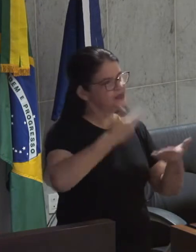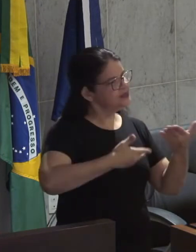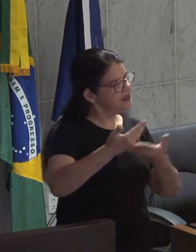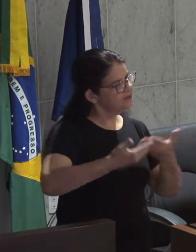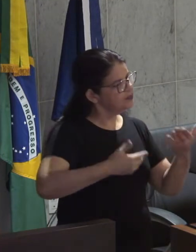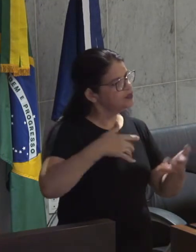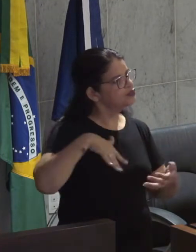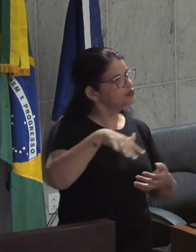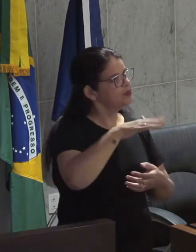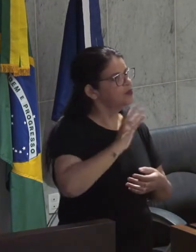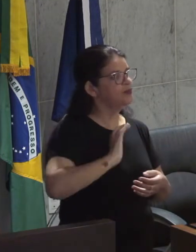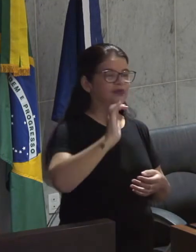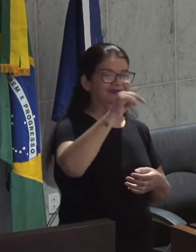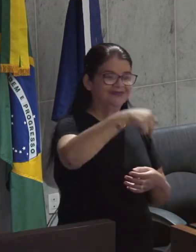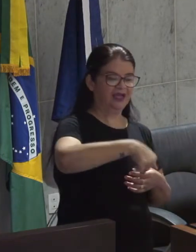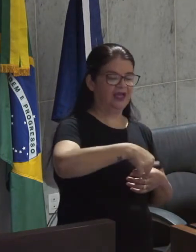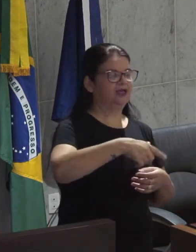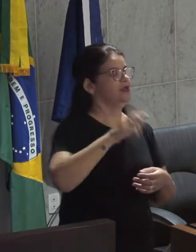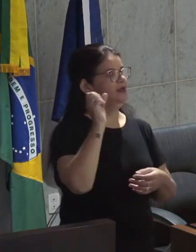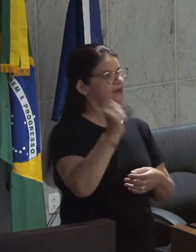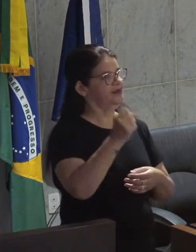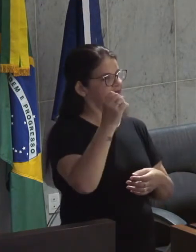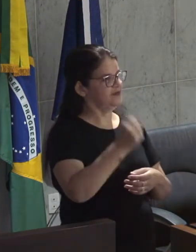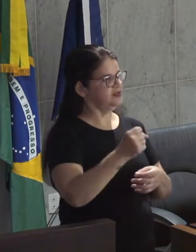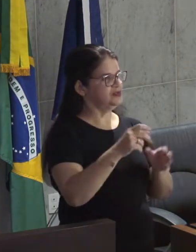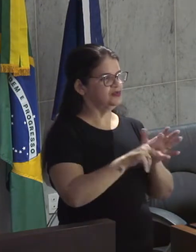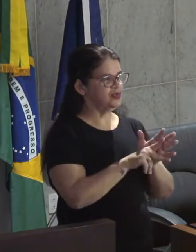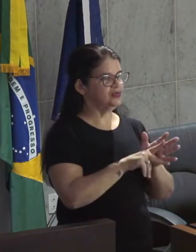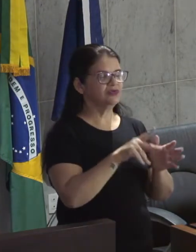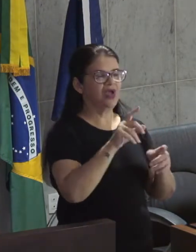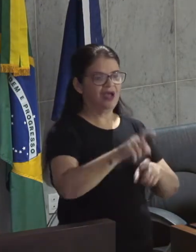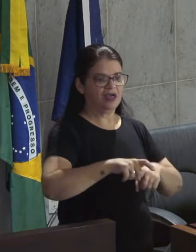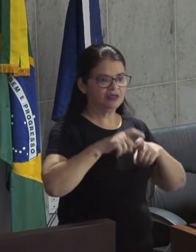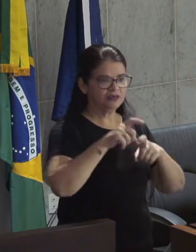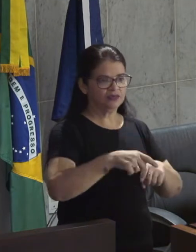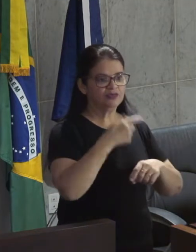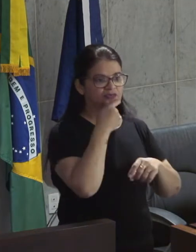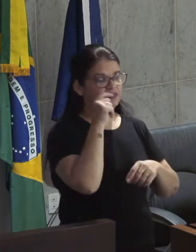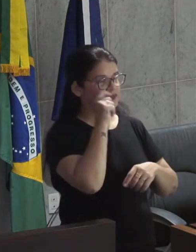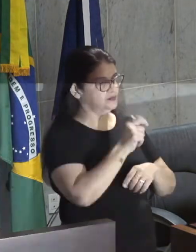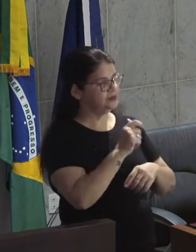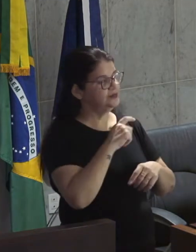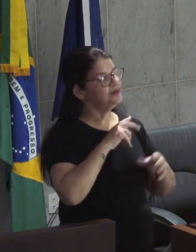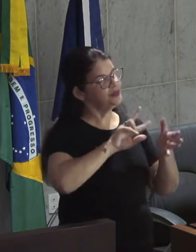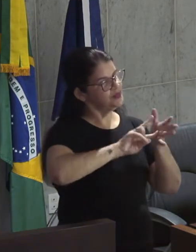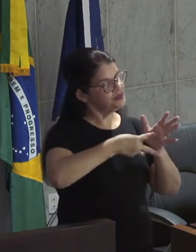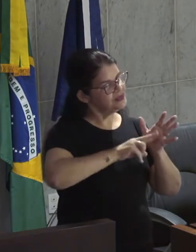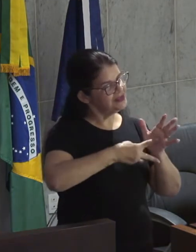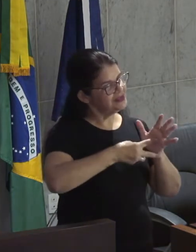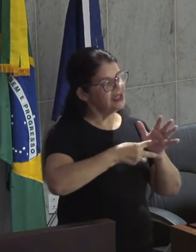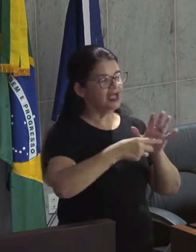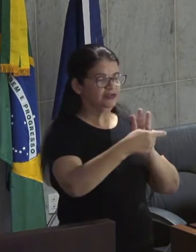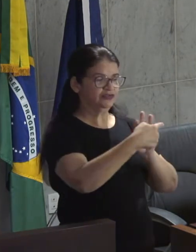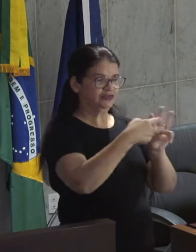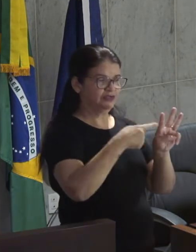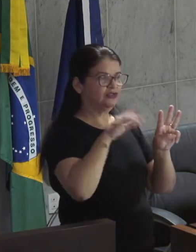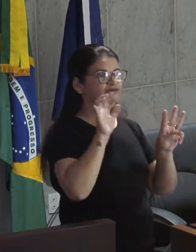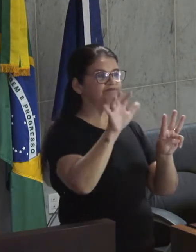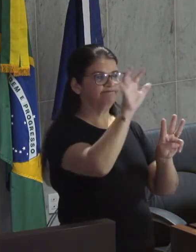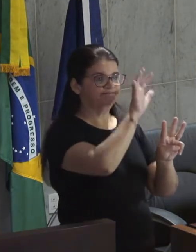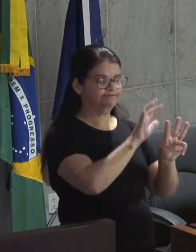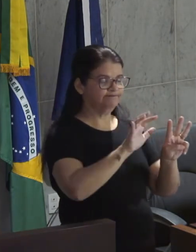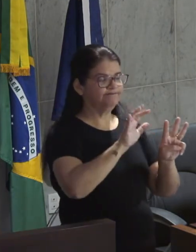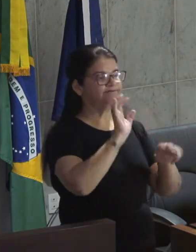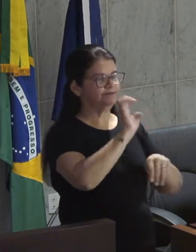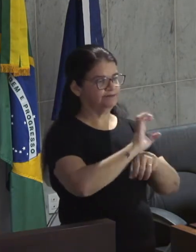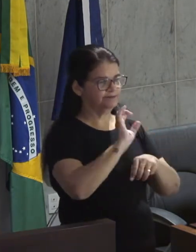aqui da Previdência Social, a agricultores e agricultoras dos sindicatos das três regiões do nosso estado que